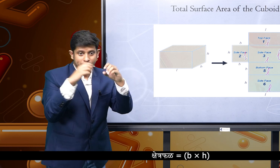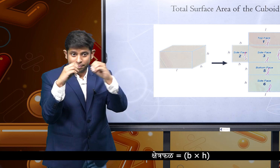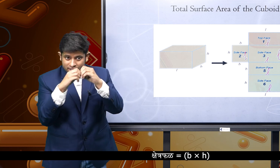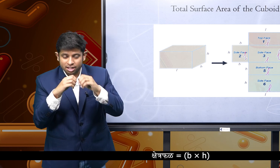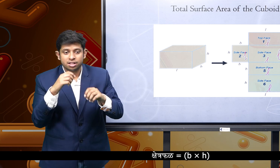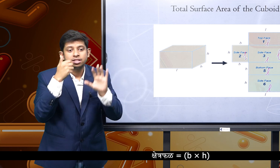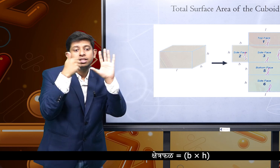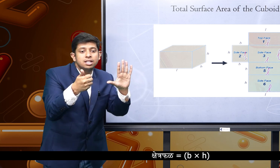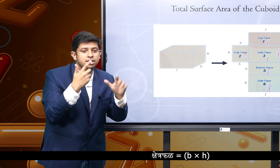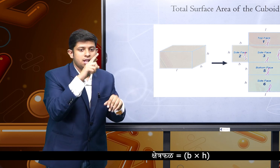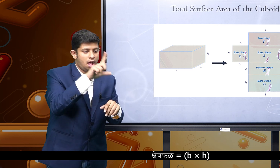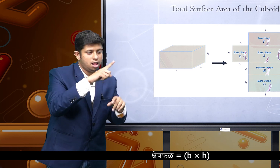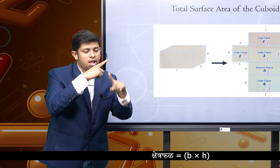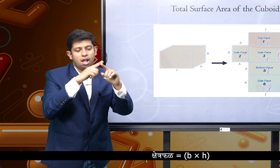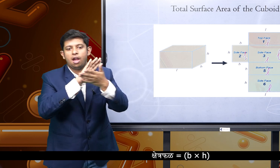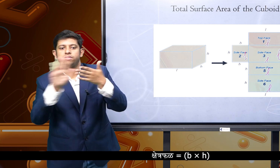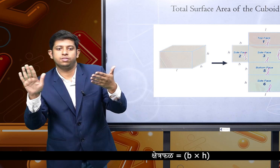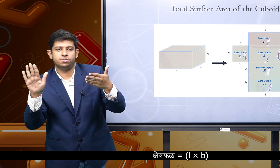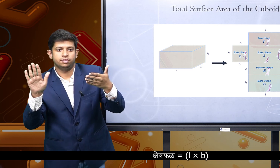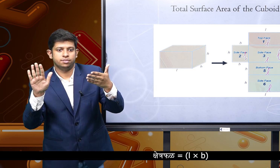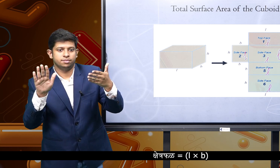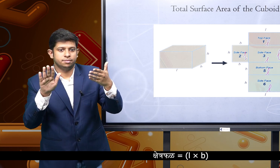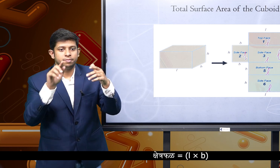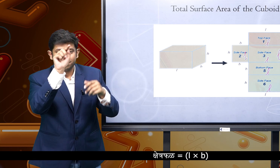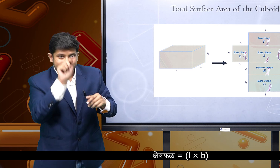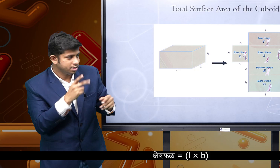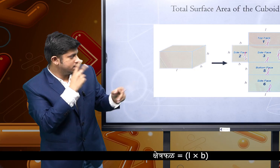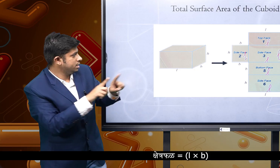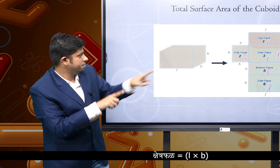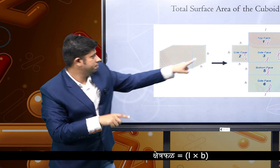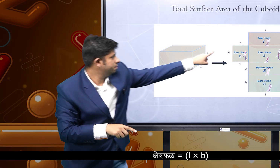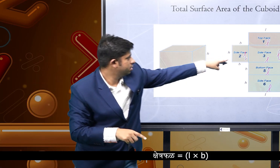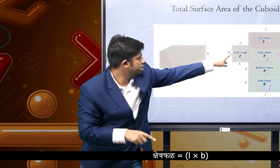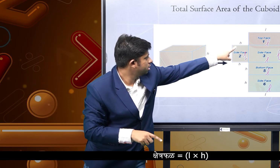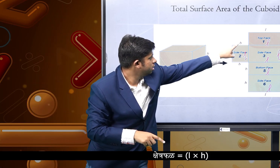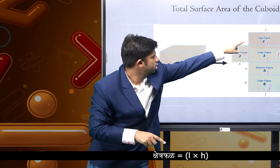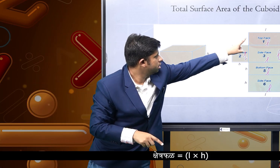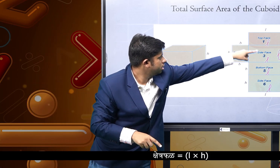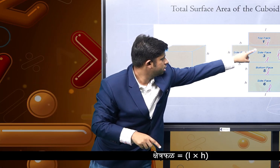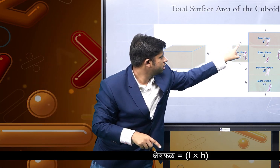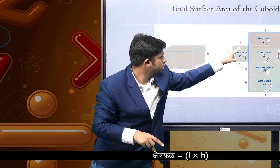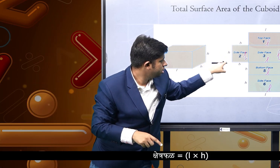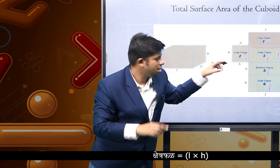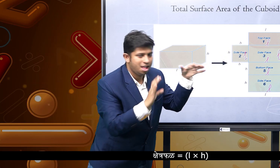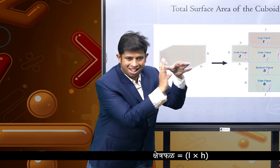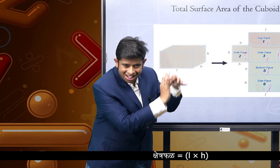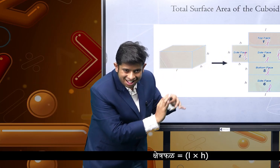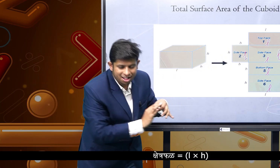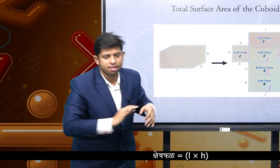H, क्षेत्रफळ बरोबर B गुणिले H, क्षेत्रफळ बरोबर L गुणिले B, क्षेत्रफळ बरोबर L गुणिले